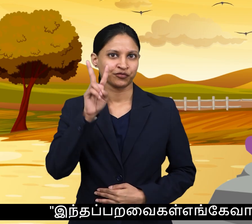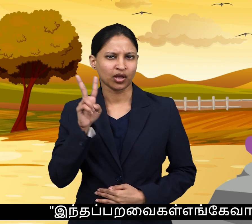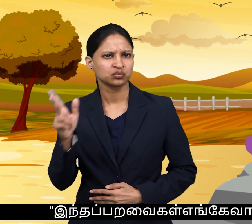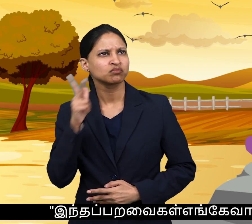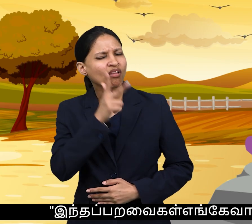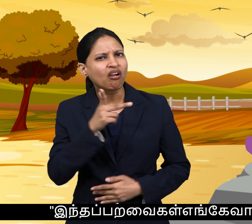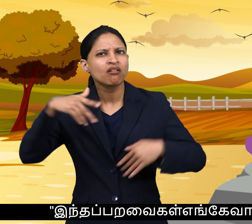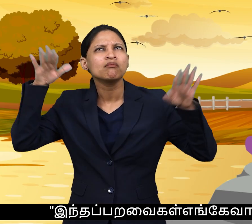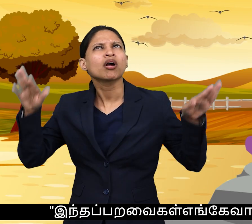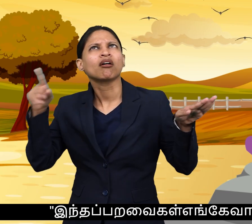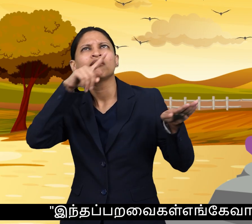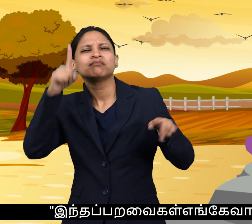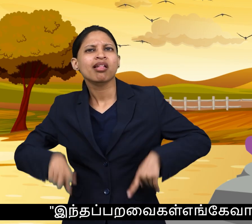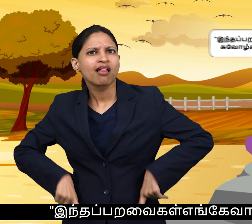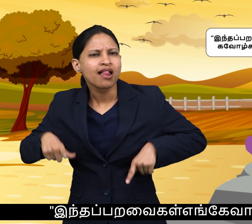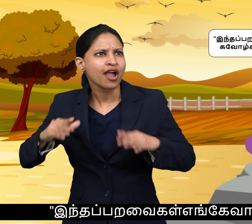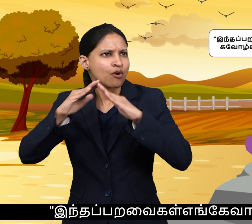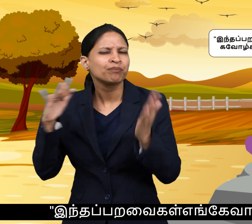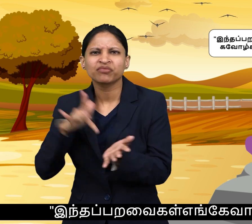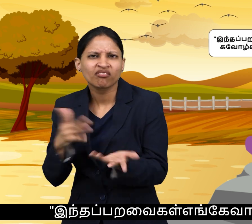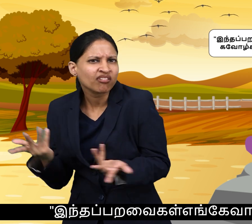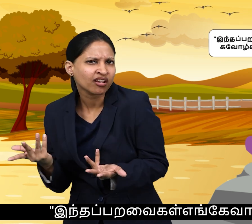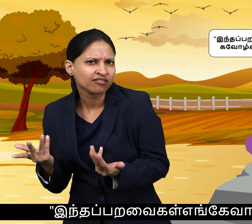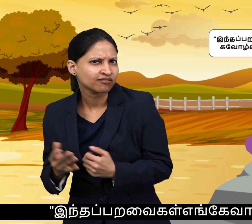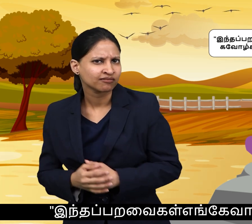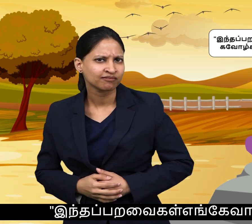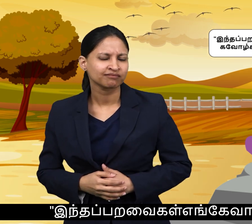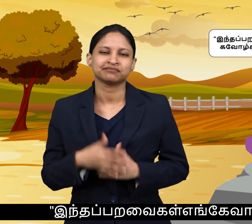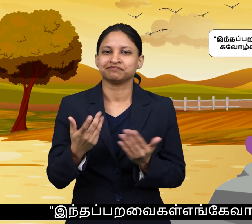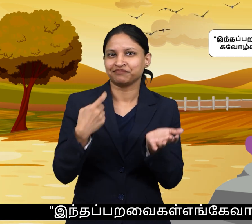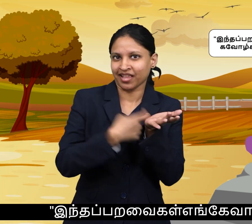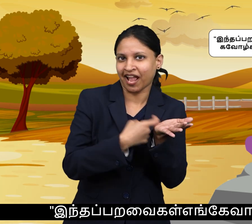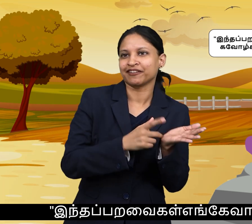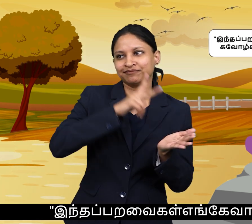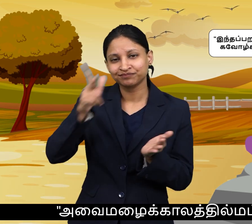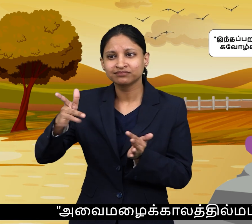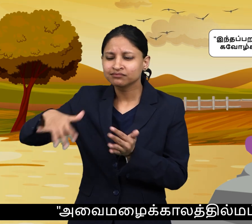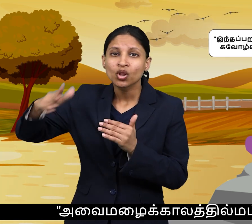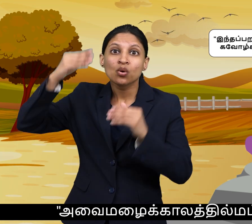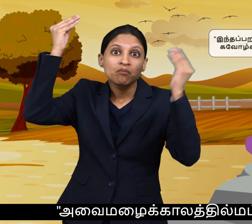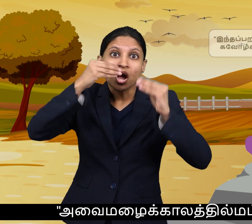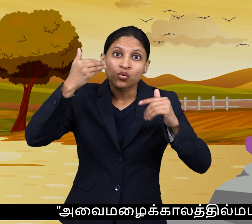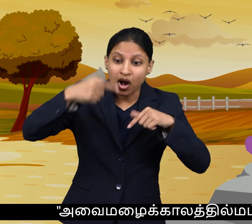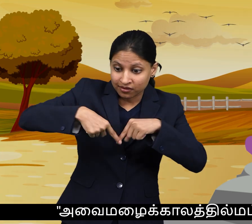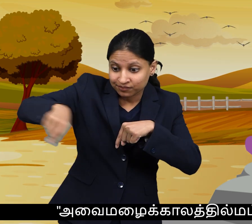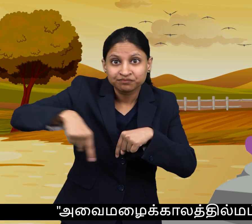இந்த பறவைகள் எங்கே வாழ்கின்றன என்று வாசு கேட்டான். அவை மழைக்காலத்தில் மட்டும்தான்